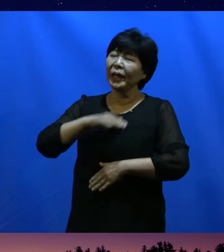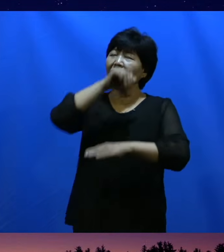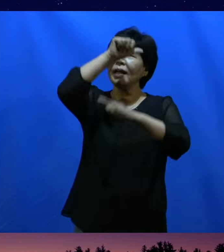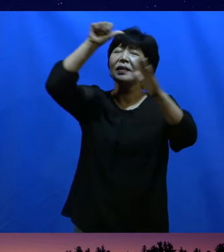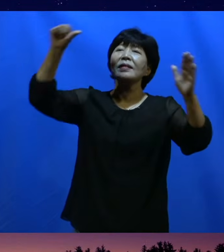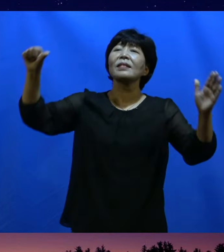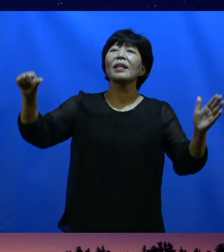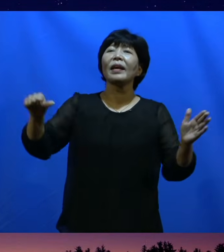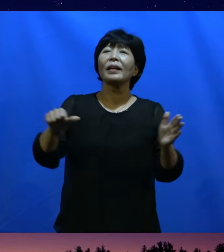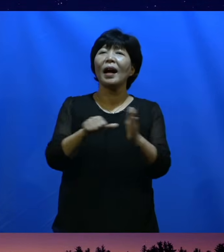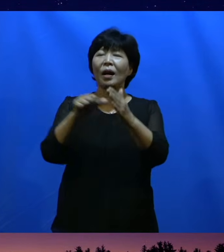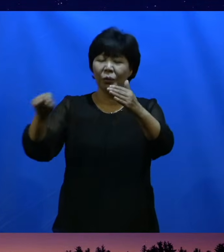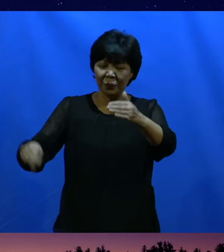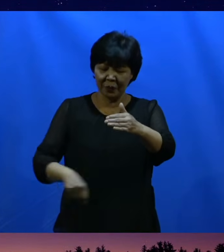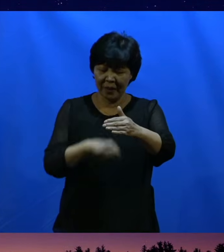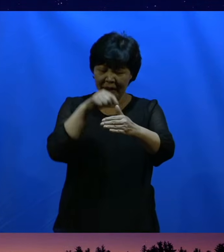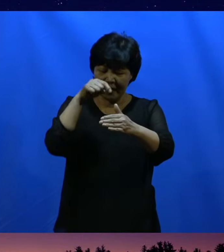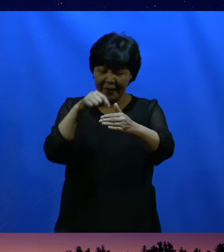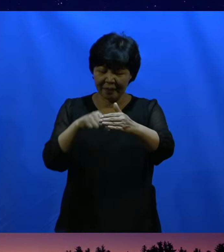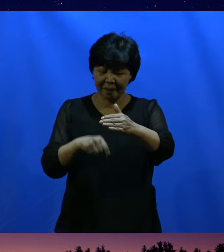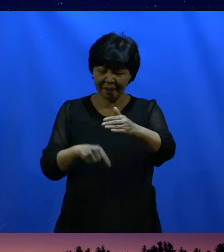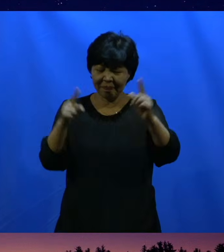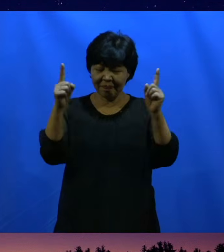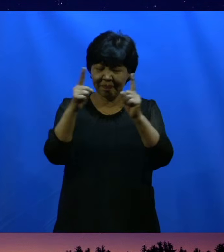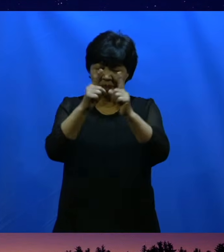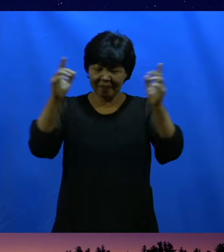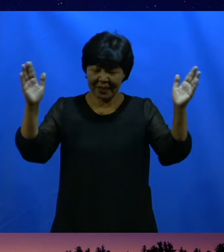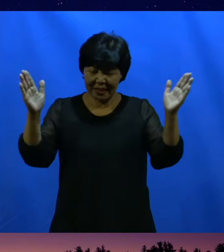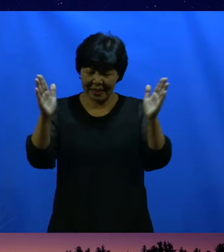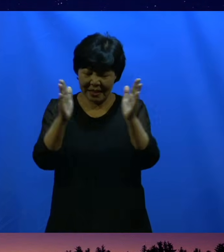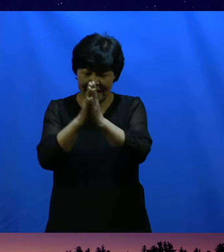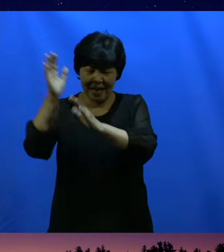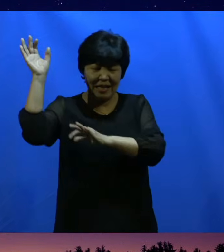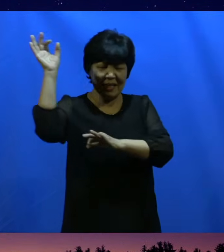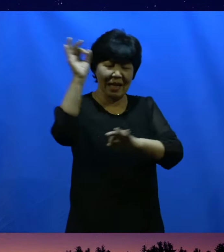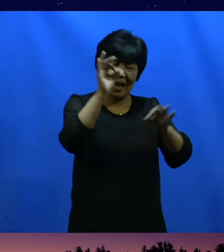우리 인생 가운데 질